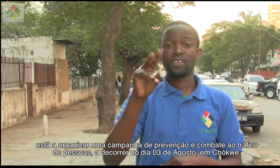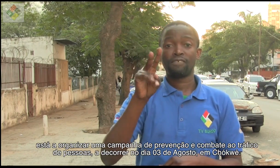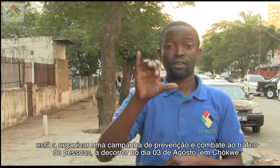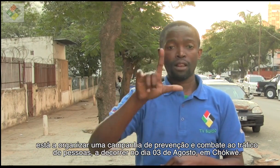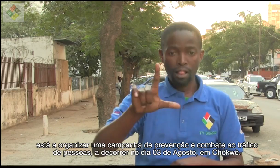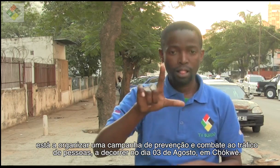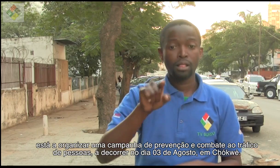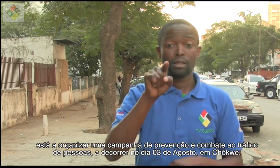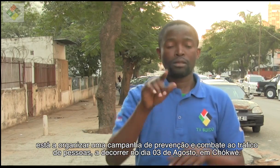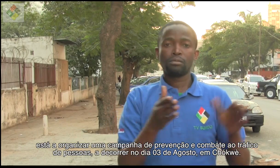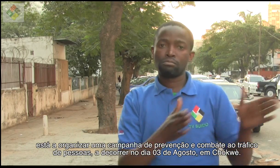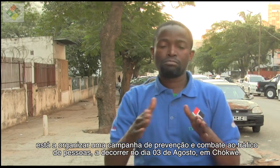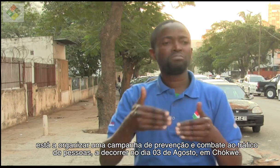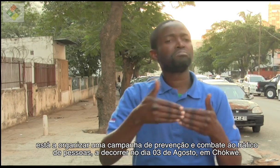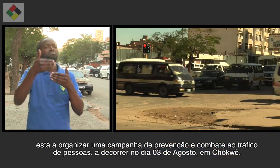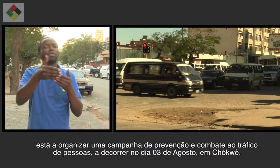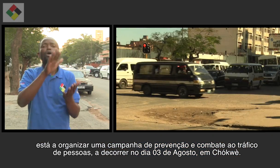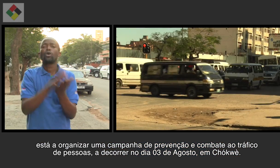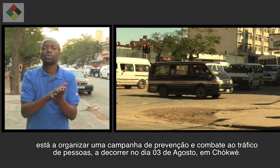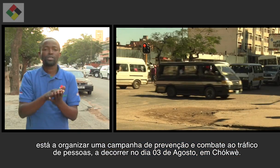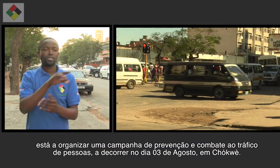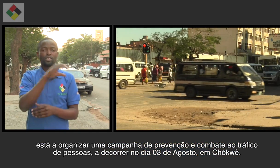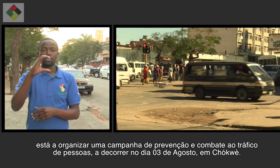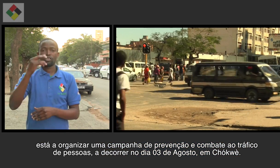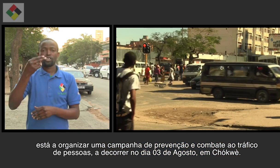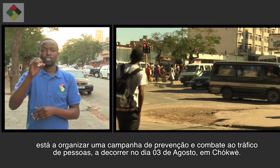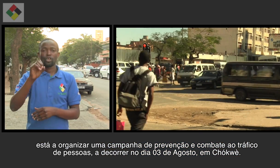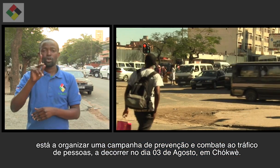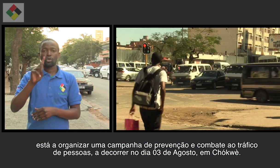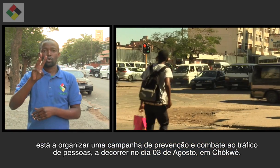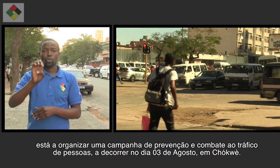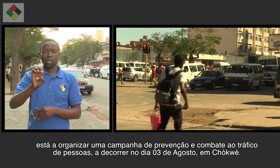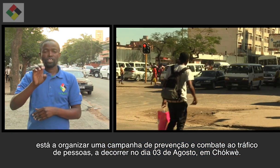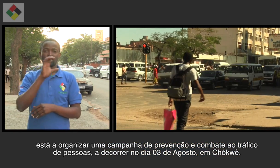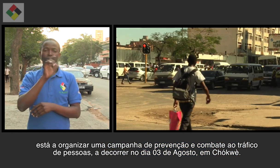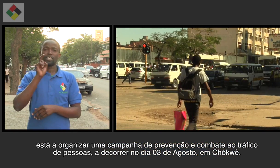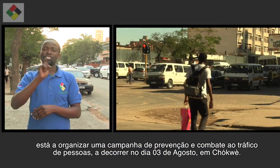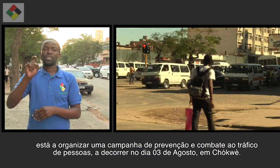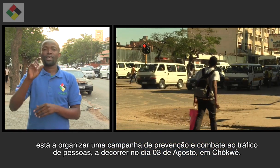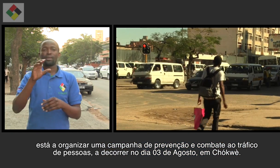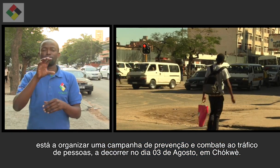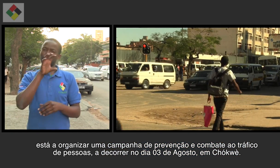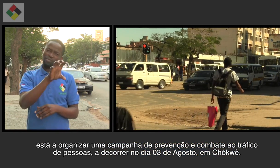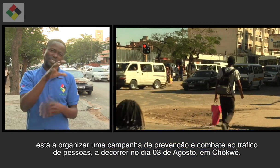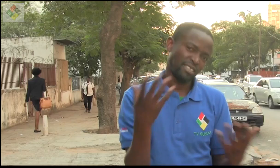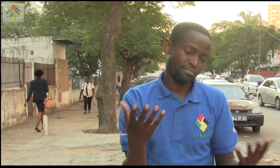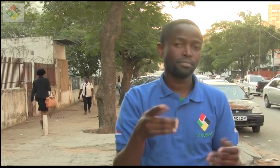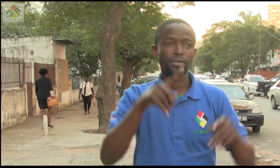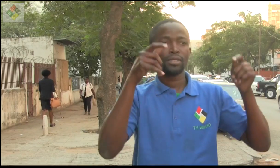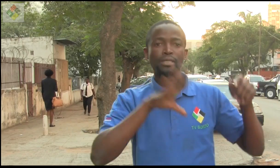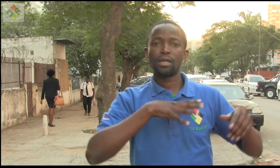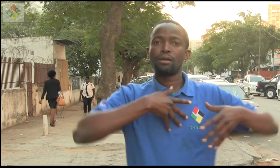de prevenção e combate ao tráfico de pessoas a decorrer no dia 3 de agosto em Xokwe.